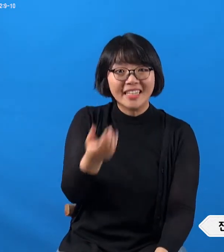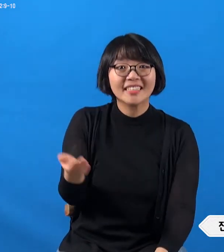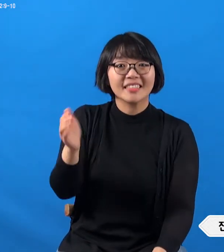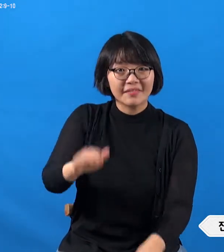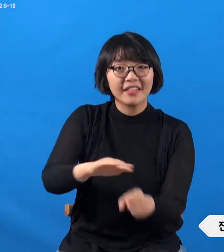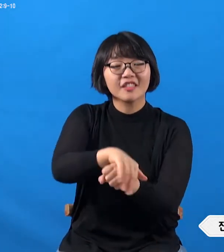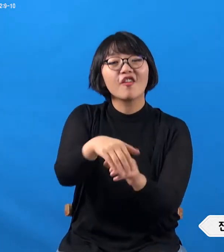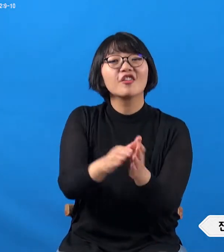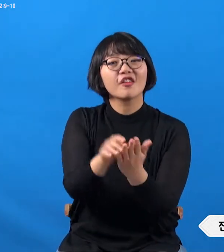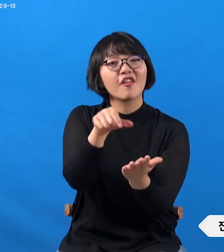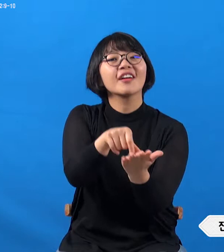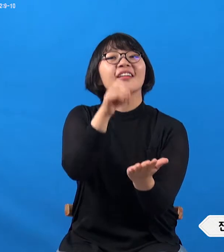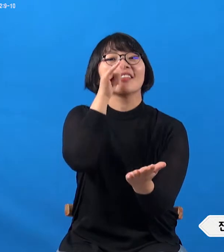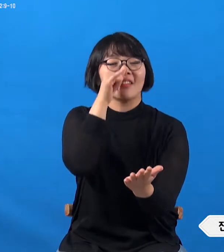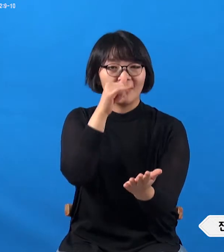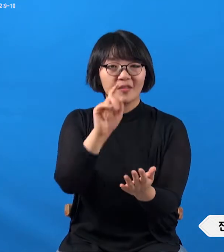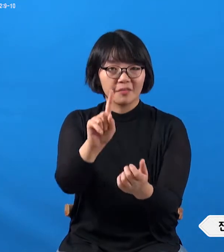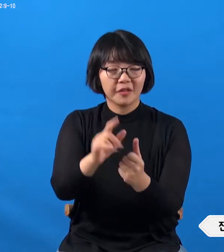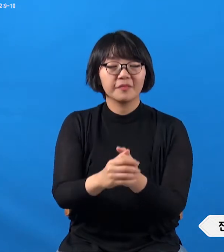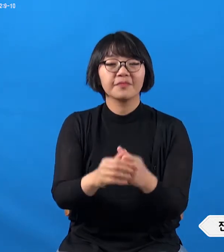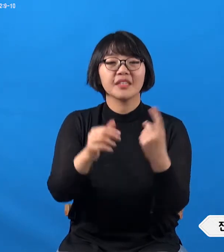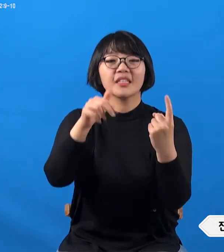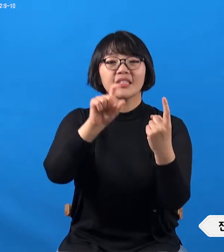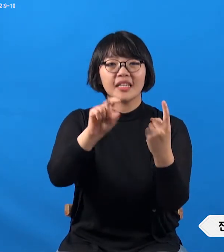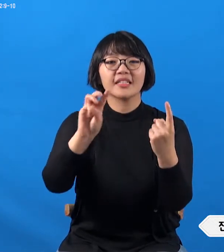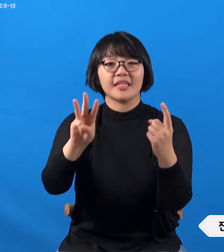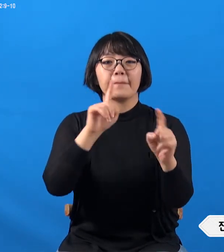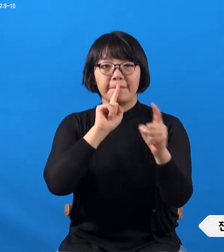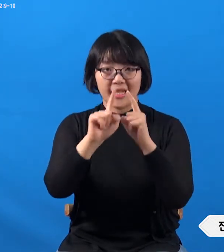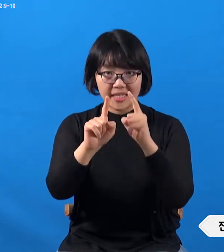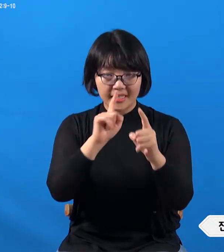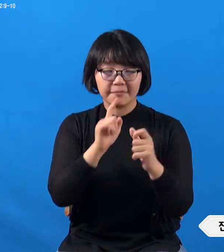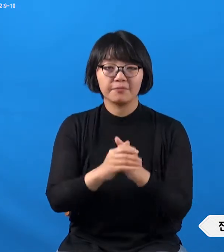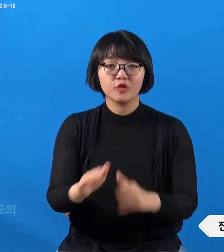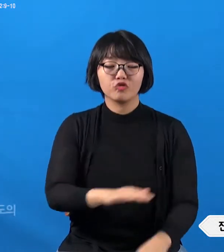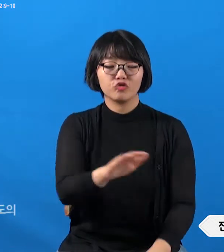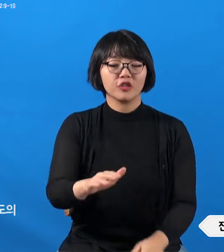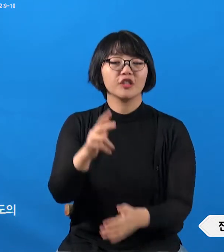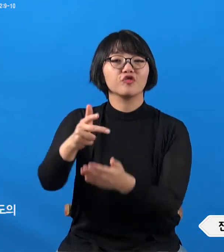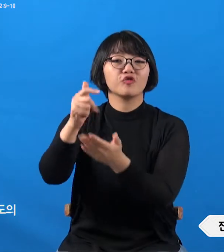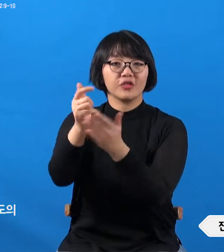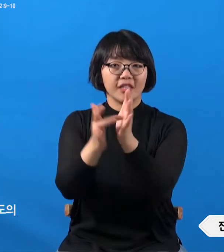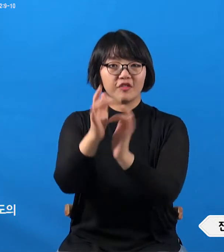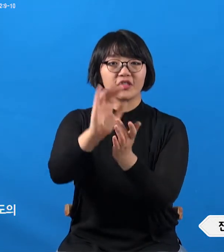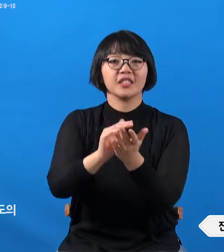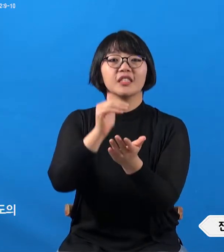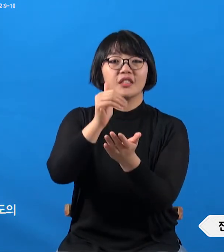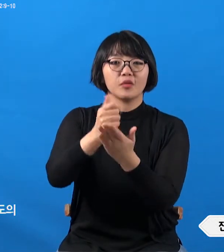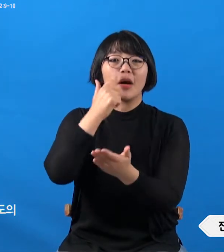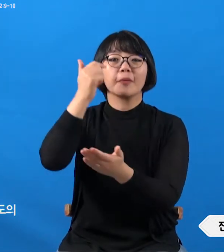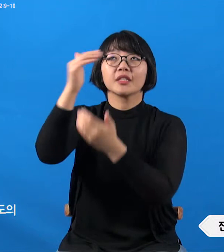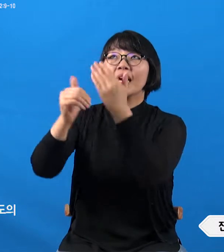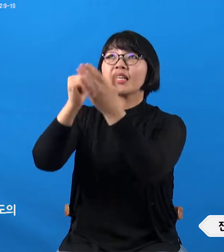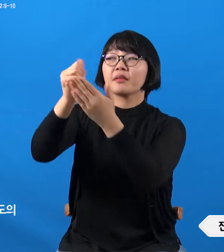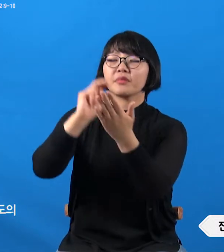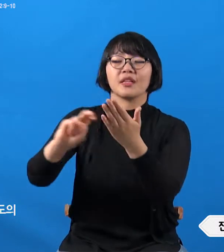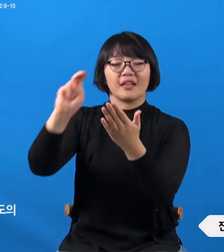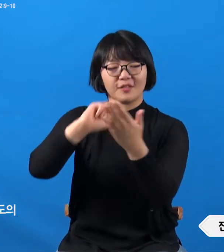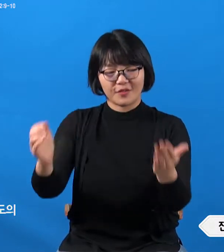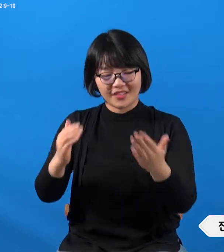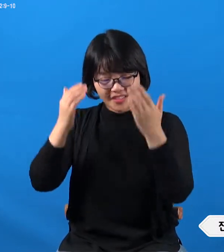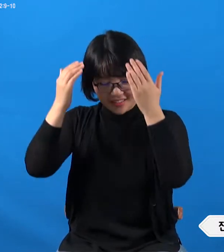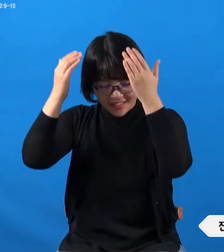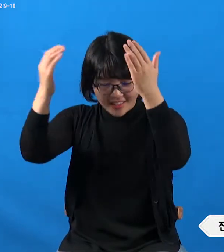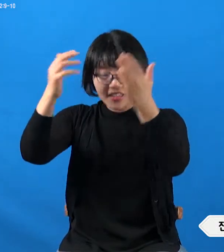말씀을 이렇게 말씀하고 계십니다. 1장 3절 우리 주 예수 그리스도 아버지 하나님을